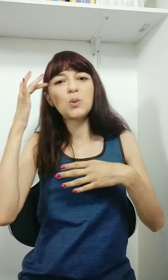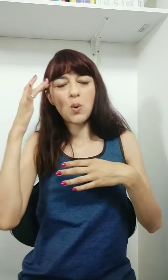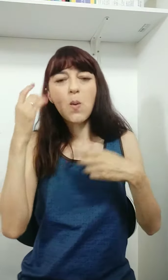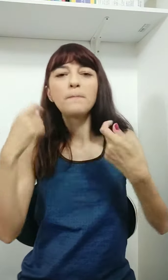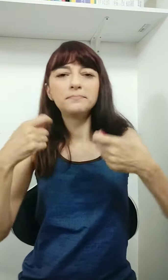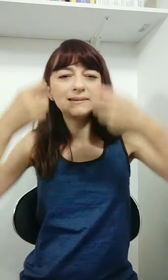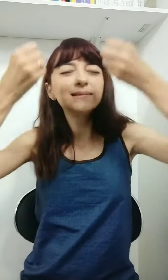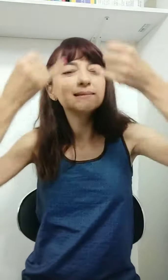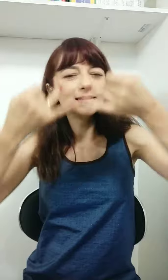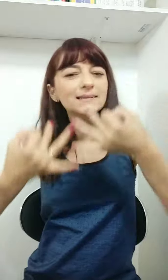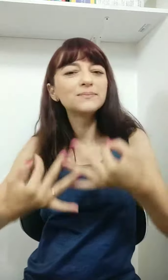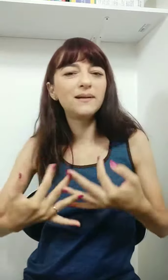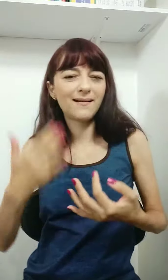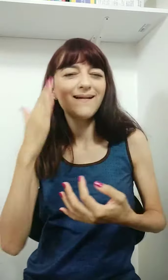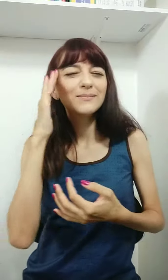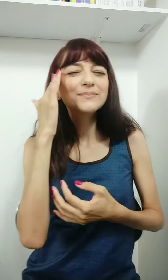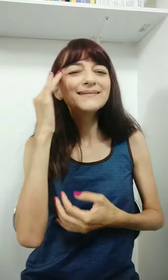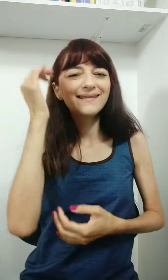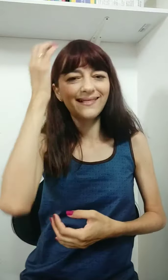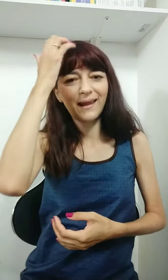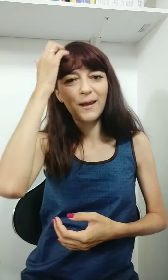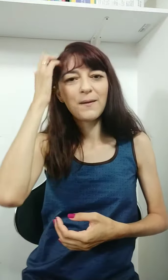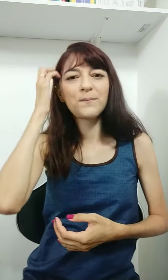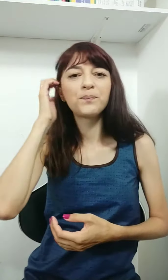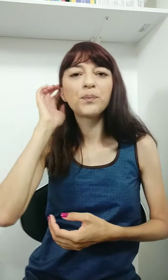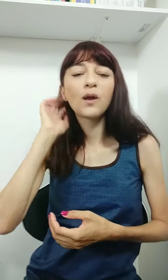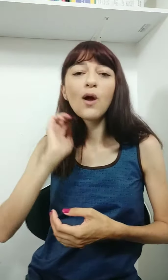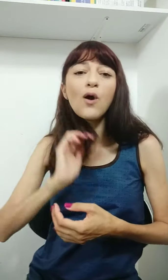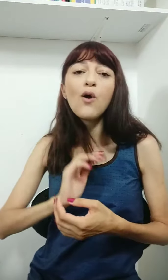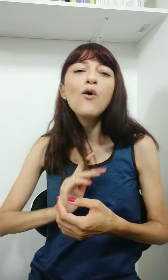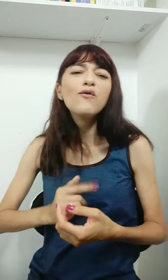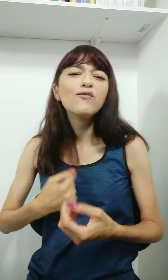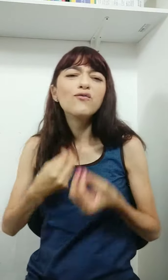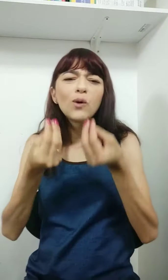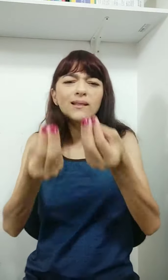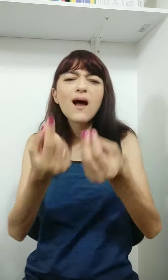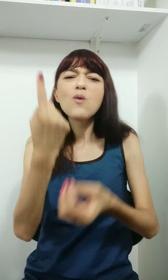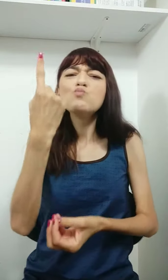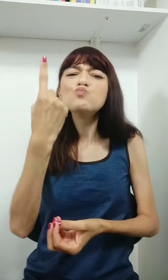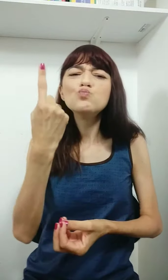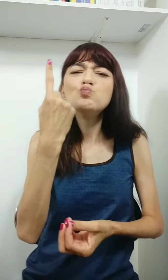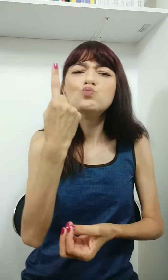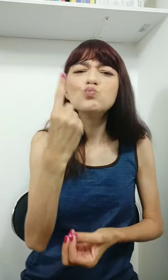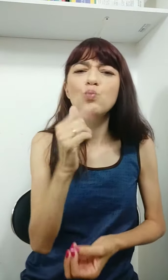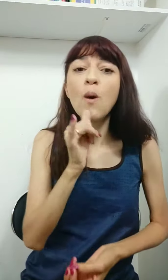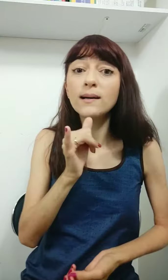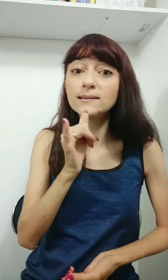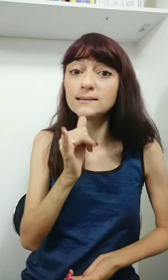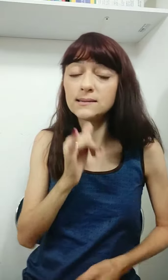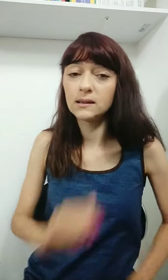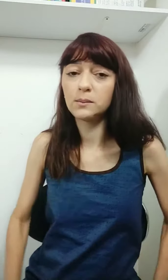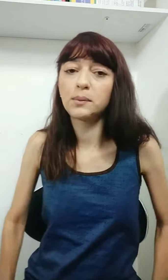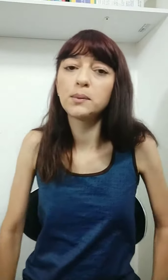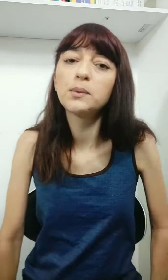vezes algumas pessoas novas que chegam, elas precisam compreender, tá, essa diferença. Vou dar um exemplo